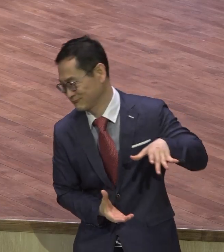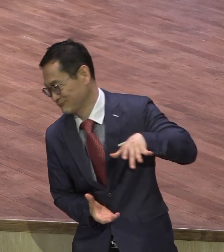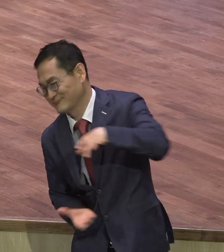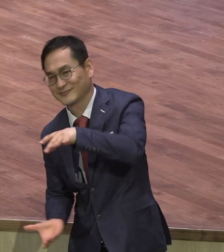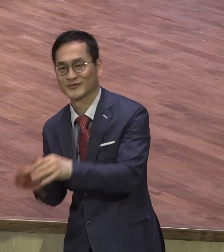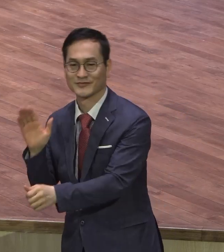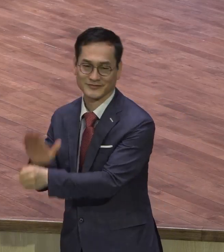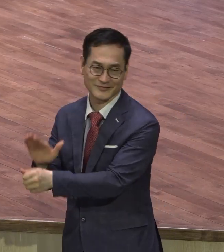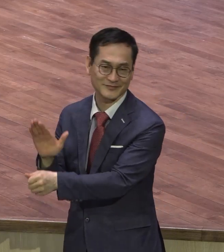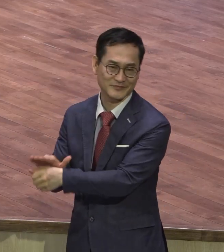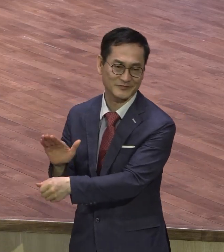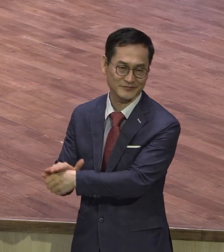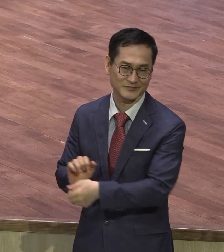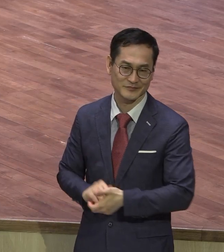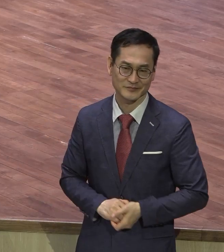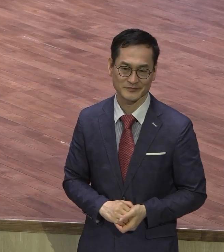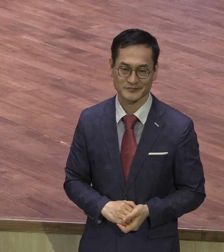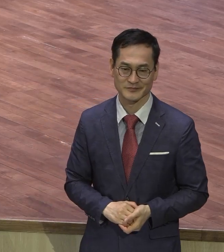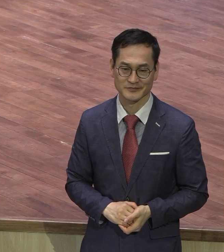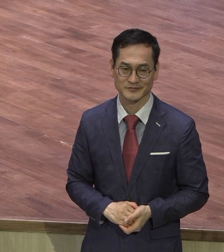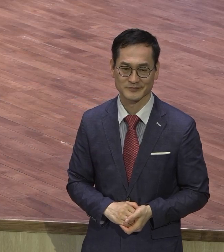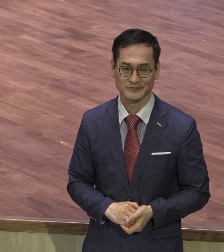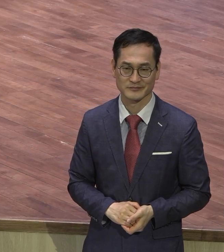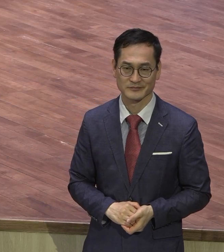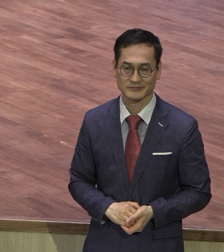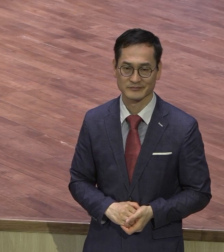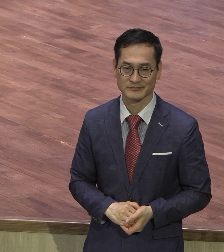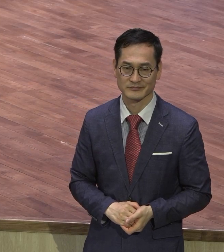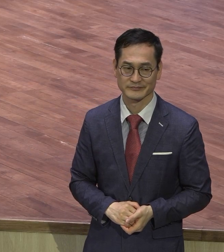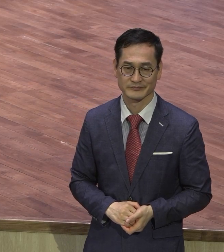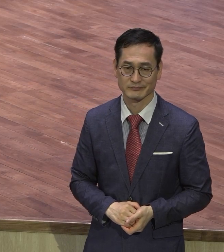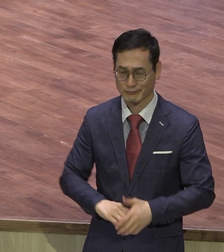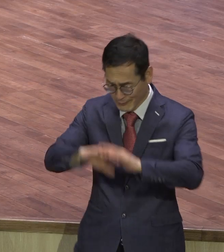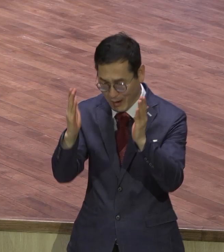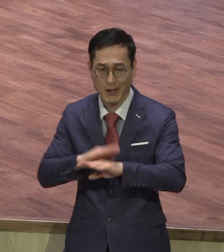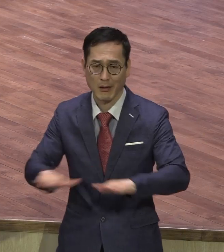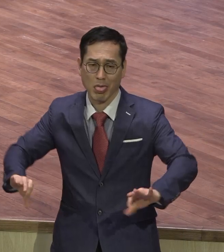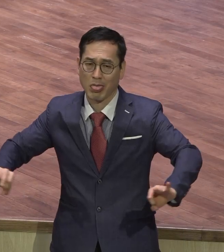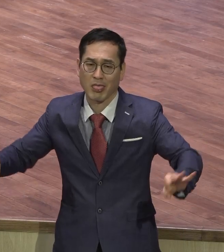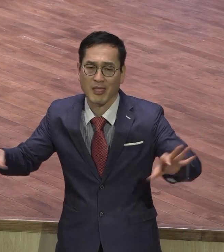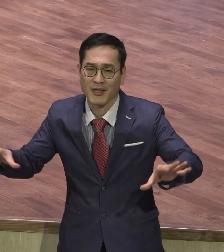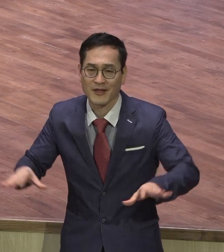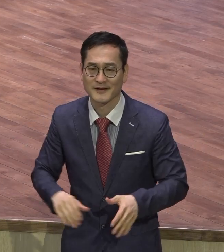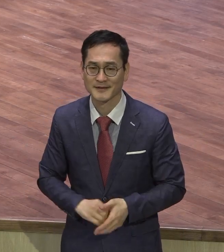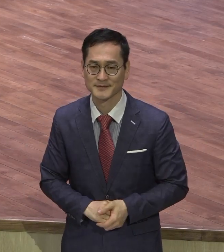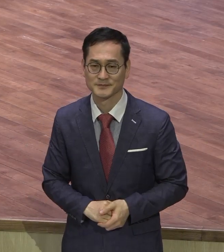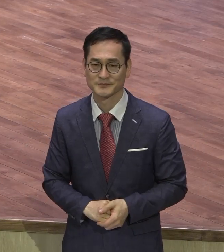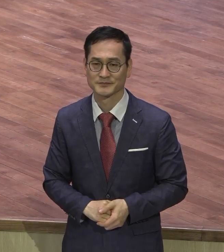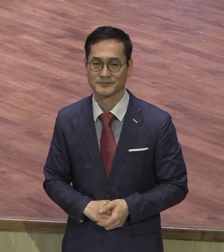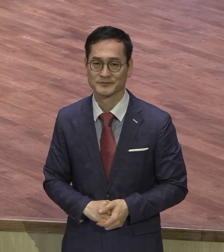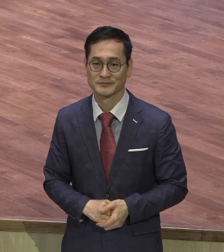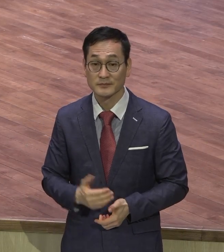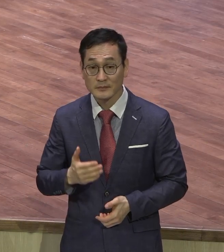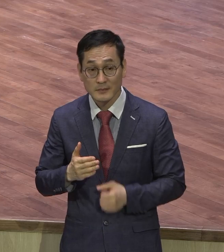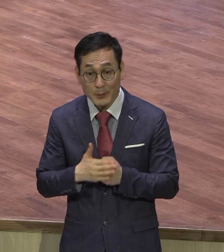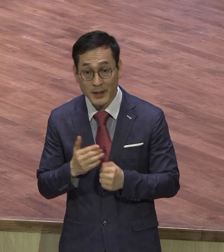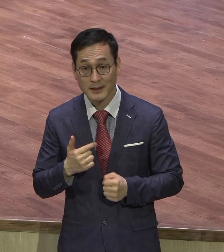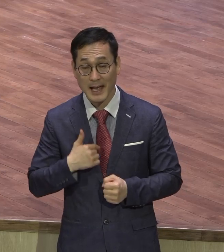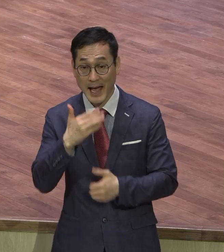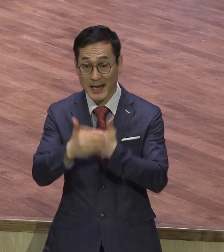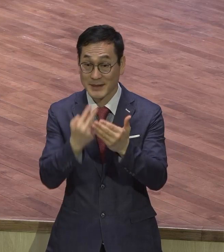책임져 줄 정도가 아니고 다 그냥 영원 다 끝내버려. 여러분 하나님이 살아계신 걸 제발 좀